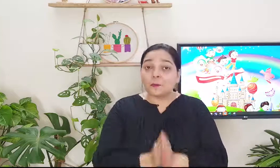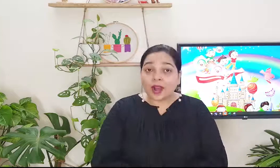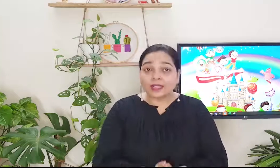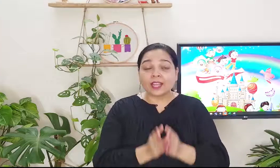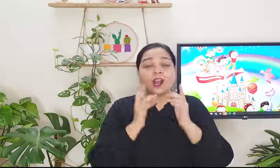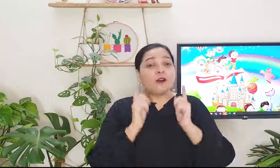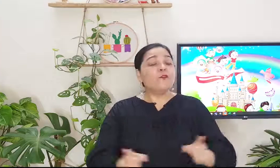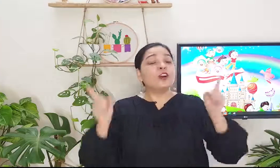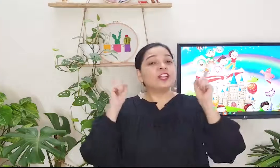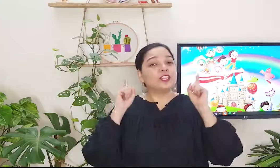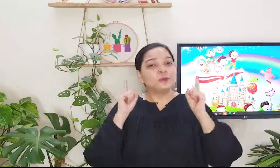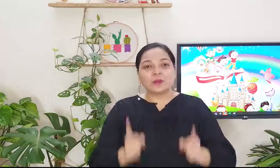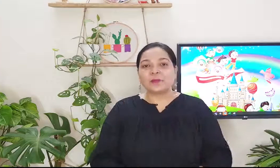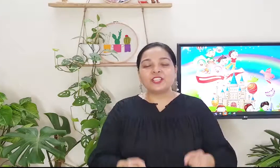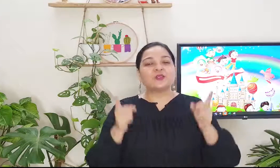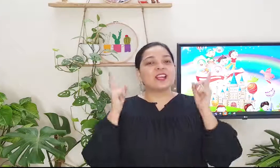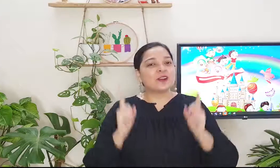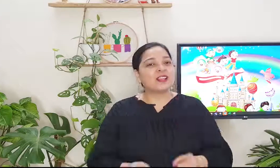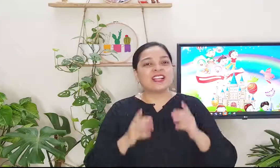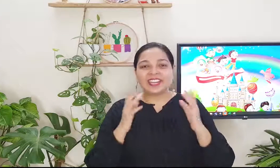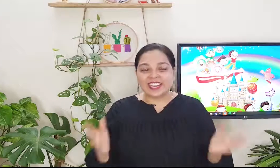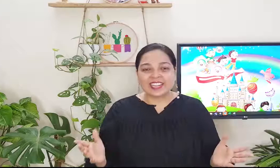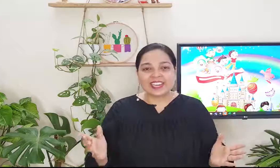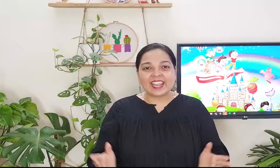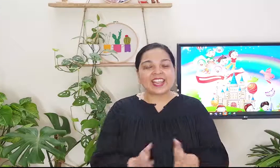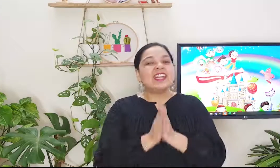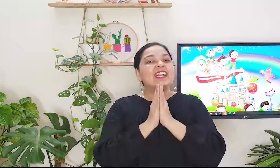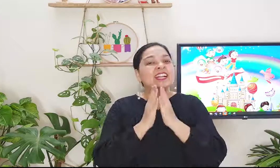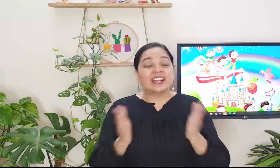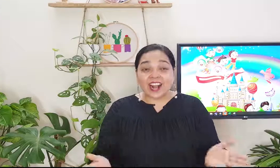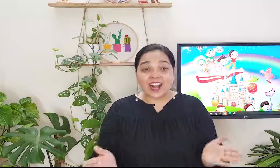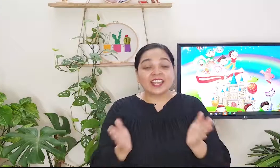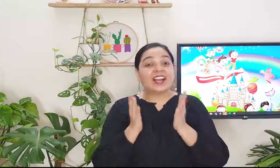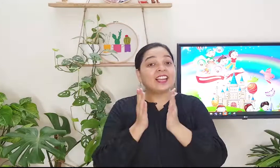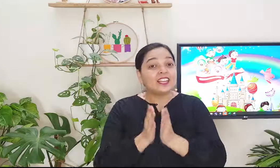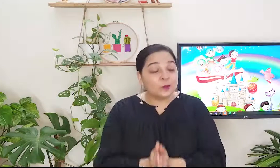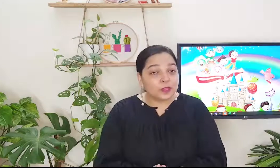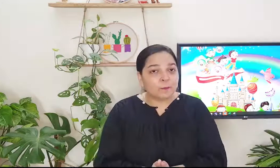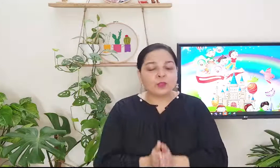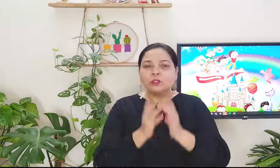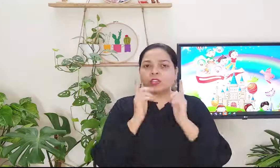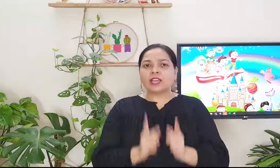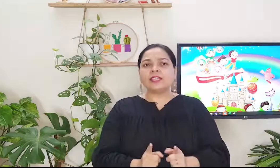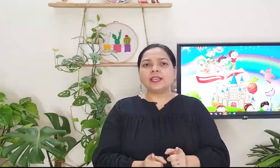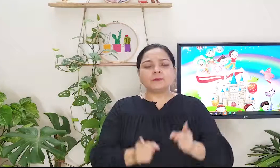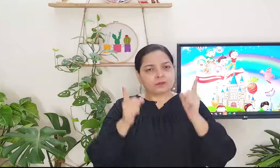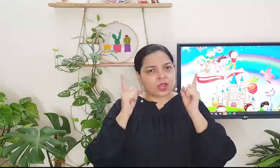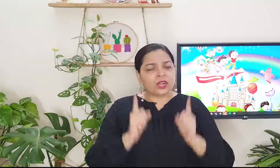পালিয়ে যেতে পারি না, আমরা সেটাই করি যেটা ঈশ্বর আমাদের করতে বলেছে, হালেলুয়া। তো কি করবে, যদি